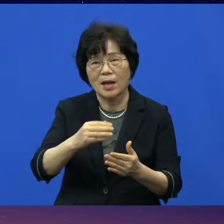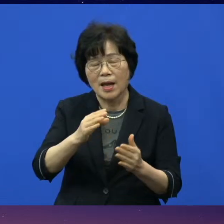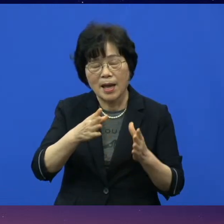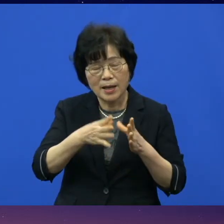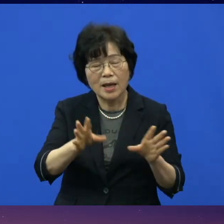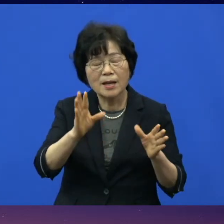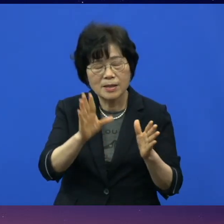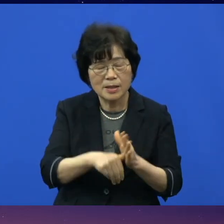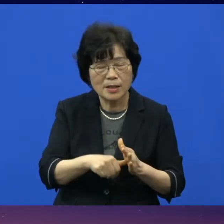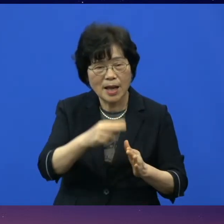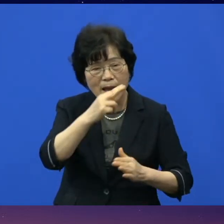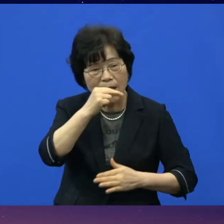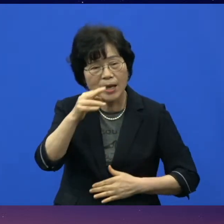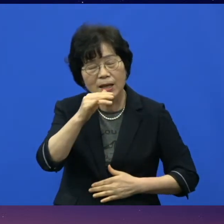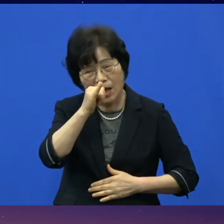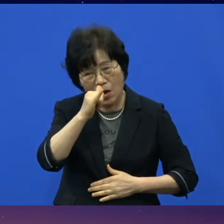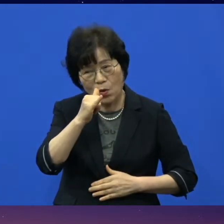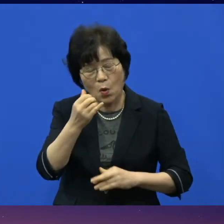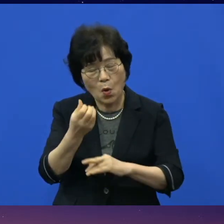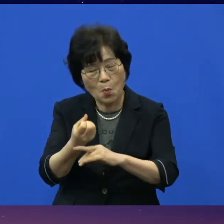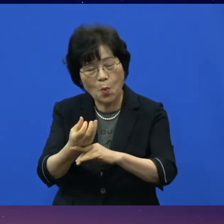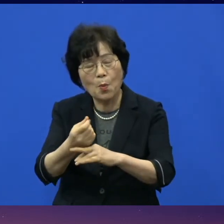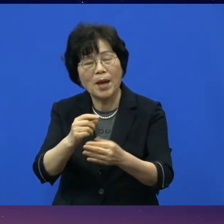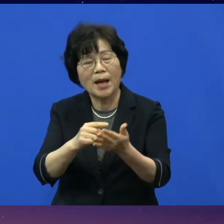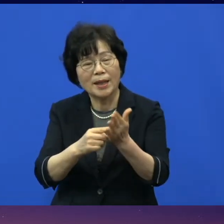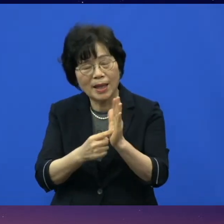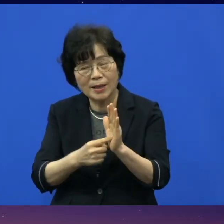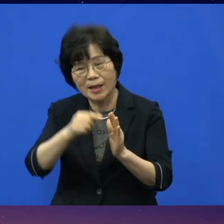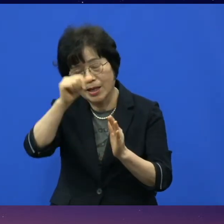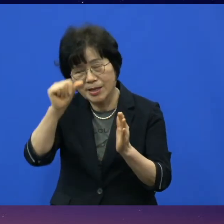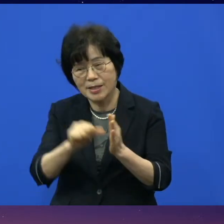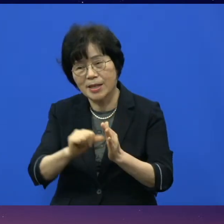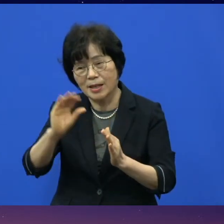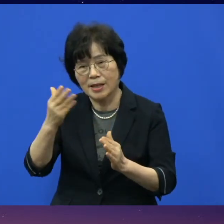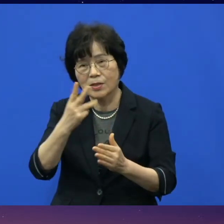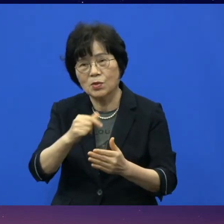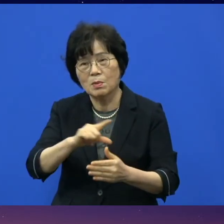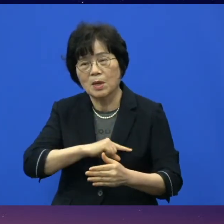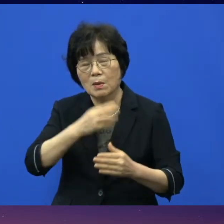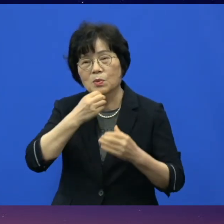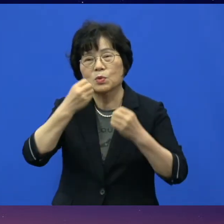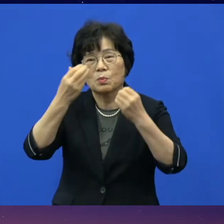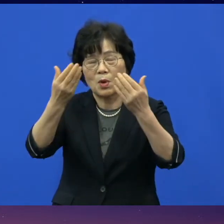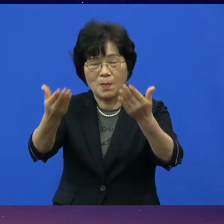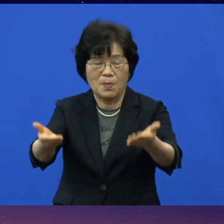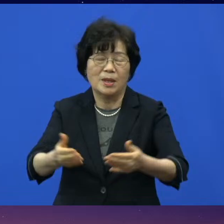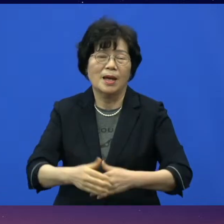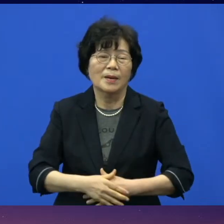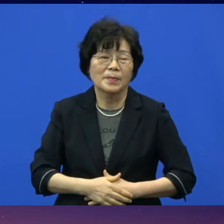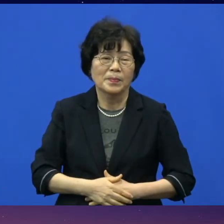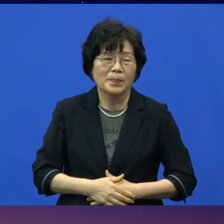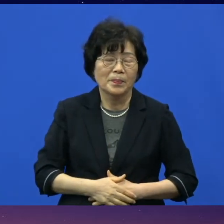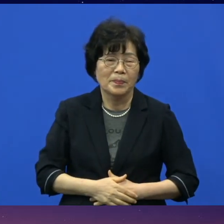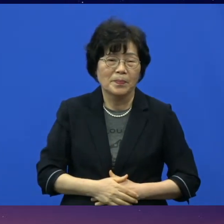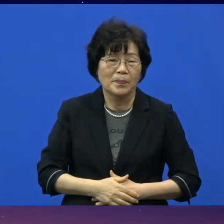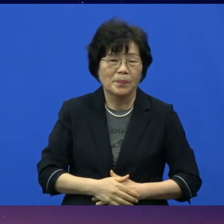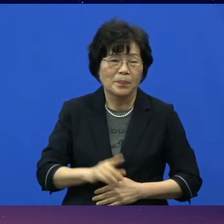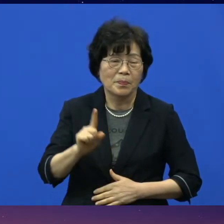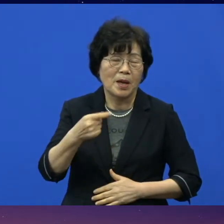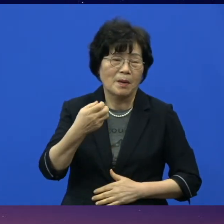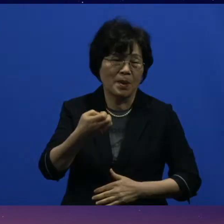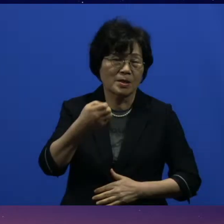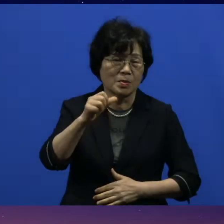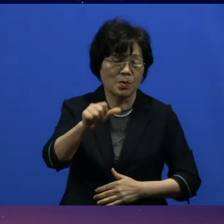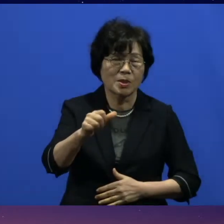아름다워지고 깨어질수록 더 보배가 더 드러나는 인생 되시기를 주의 이름으로 축원합니다. 자, 185장